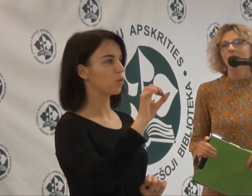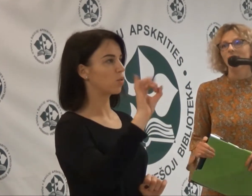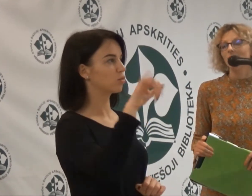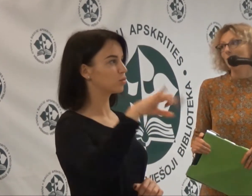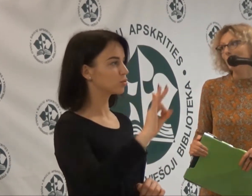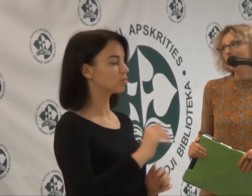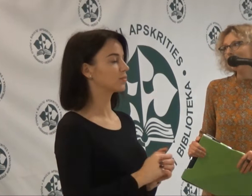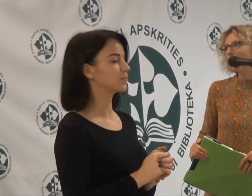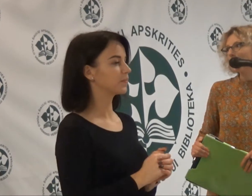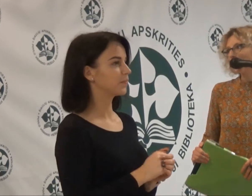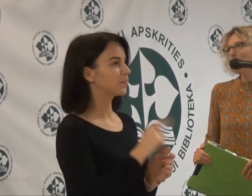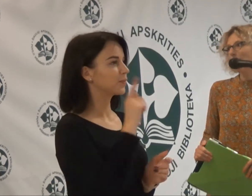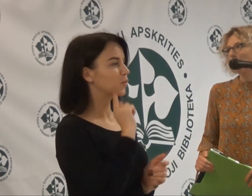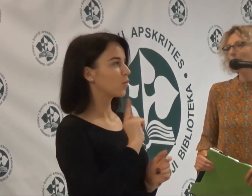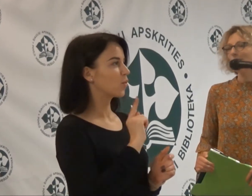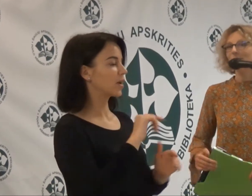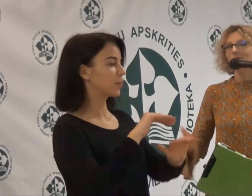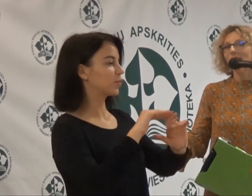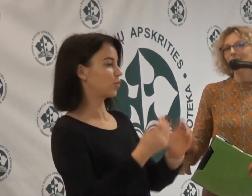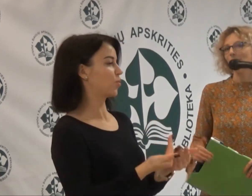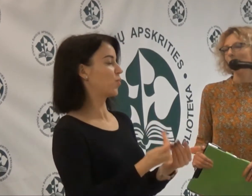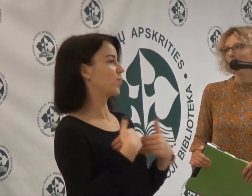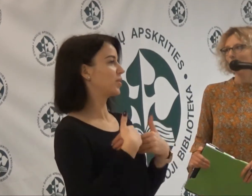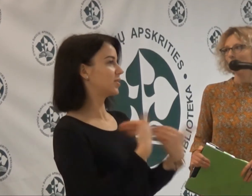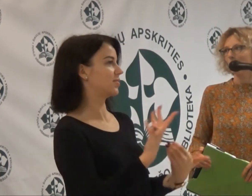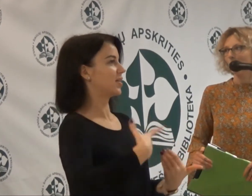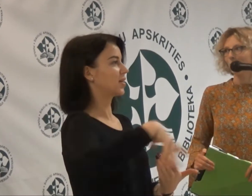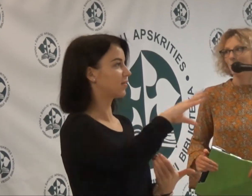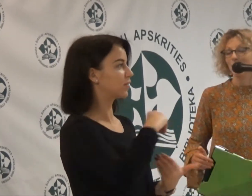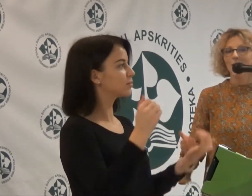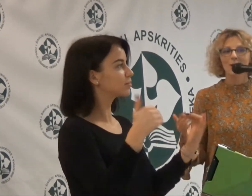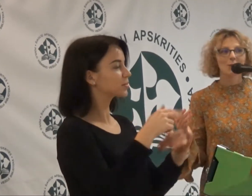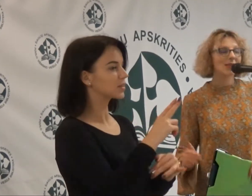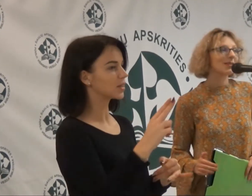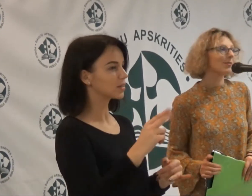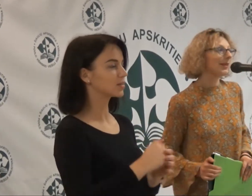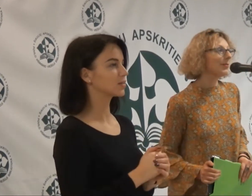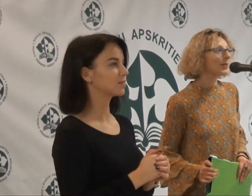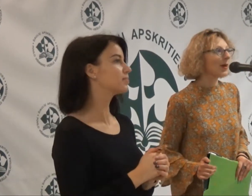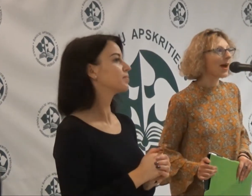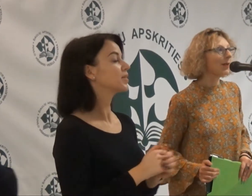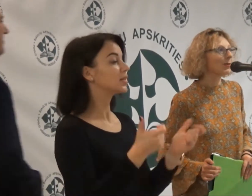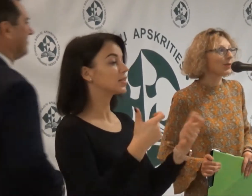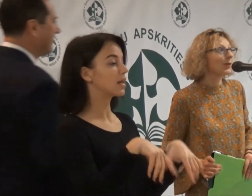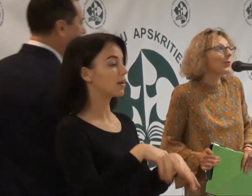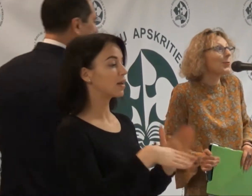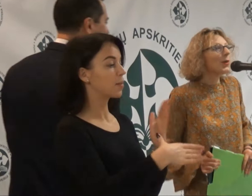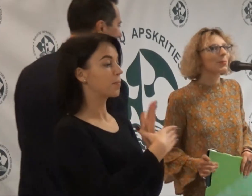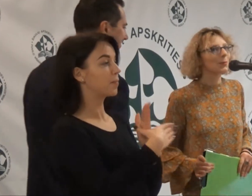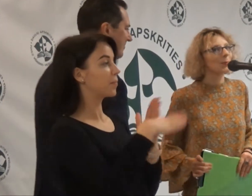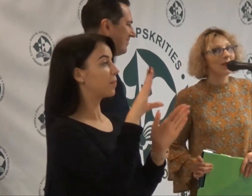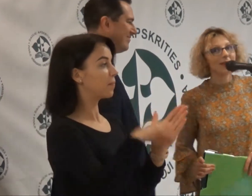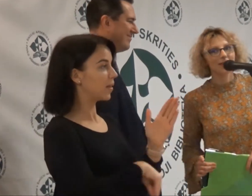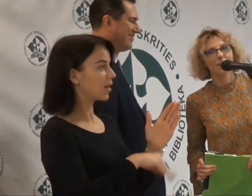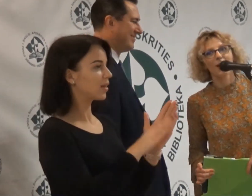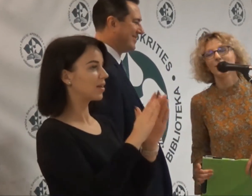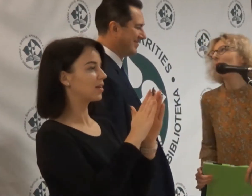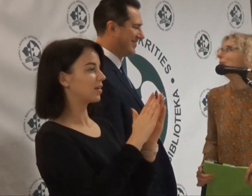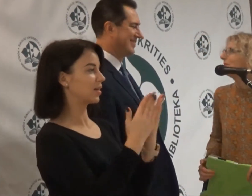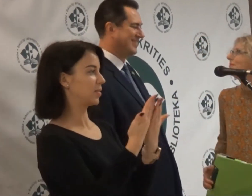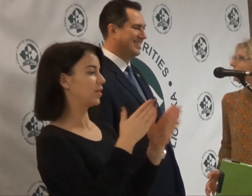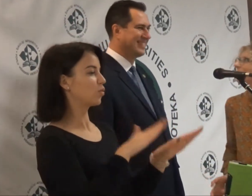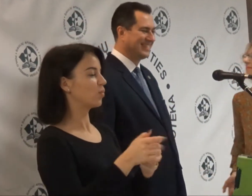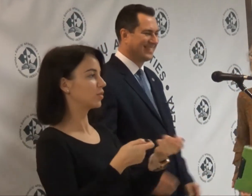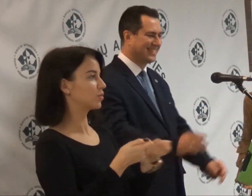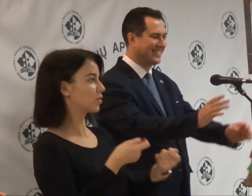norėčiau, kad jūs tartumėt trumpą žodį, pasveikintumėt visus susirinkusius. Juk be savivaldybės pagalbos ši knygų mugė būtų beveik